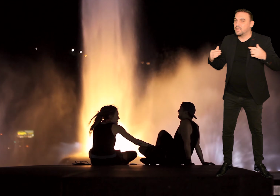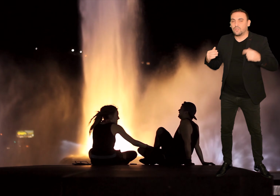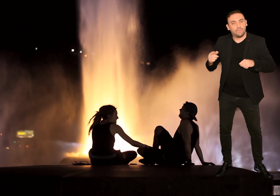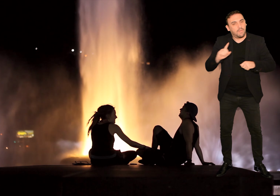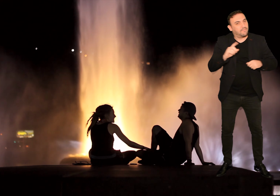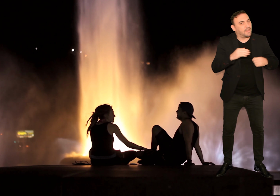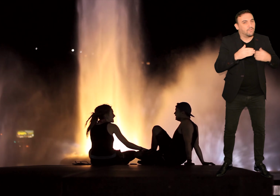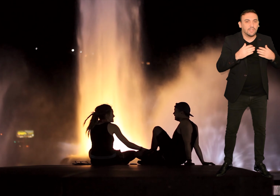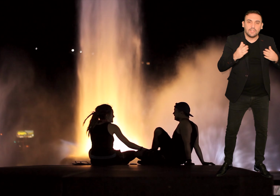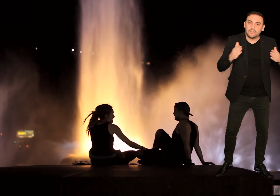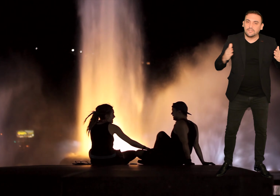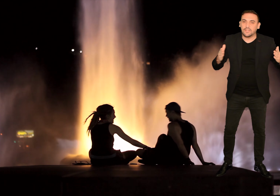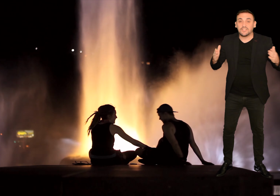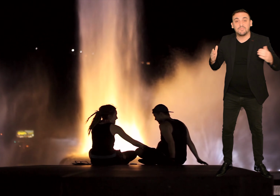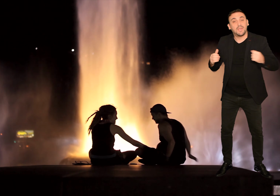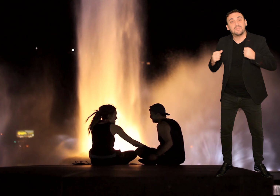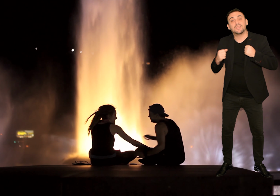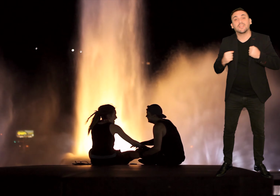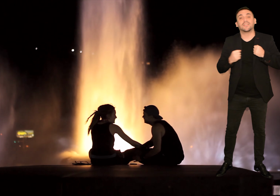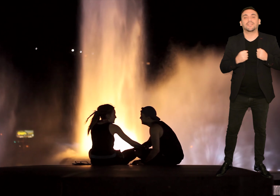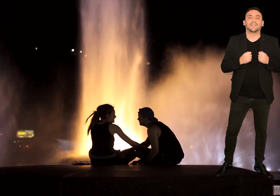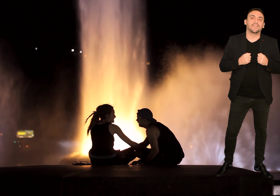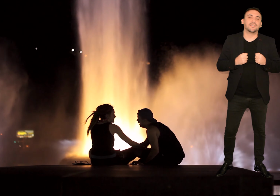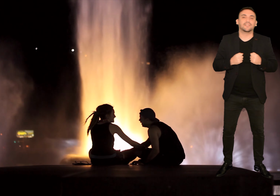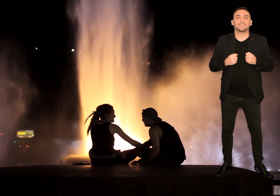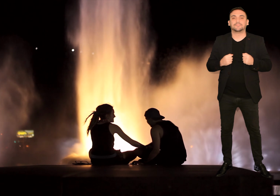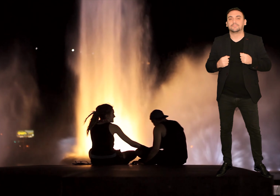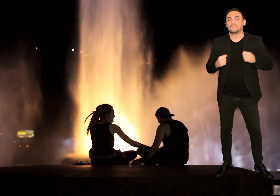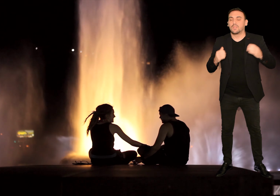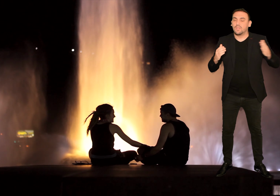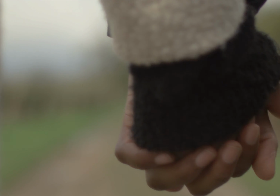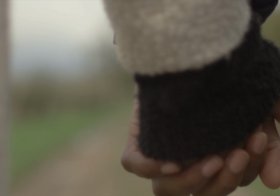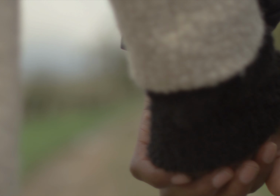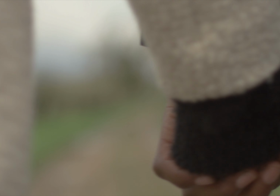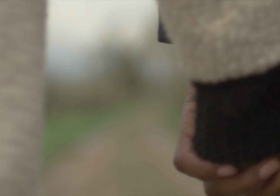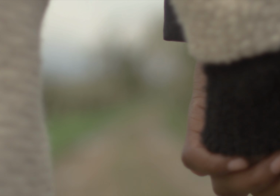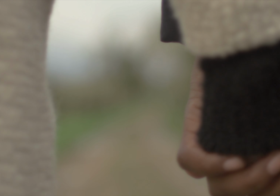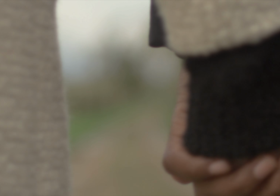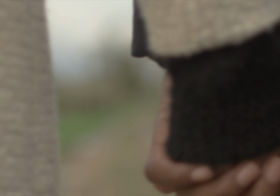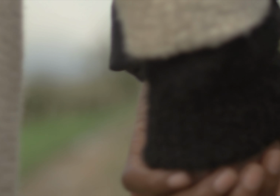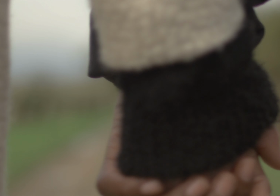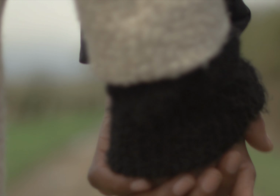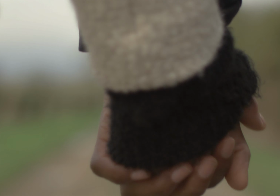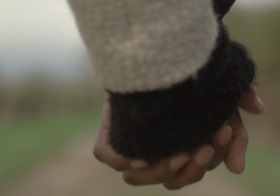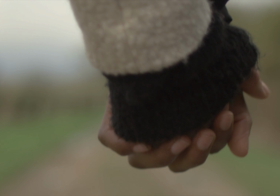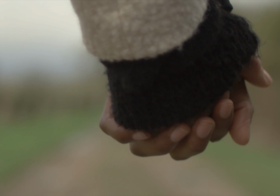Nu mai vreau de tine să-mi amintesc După atâți ani și